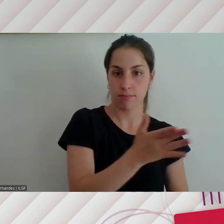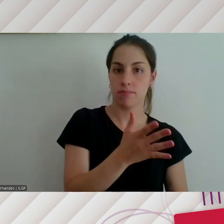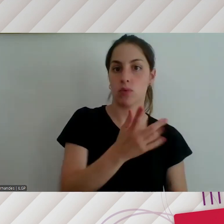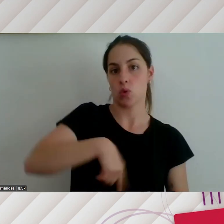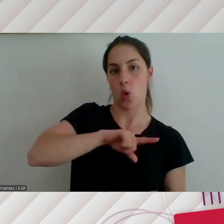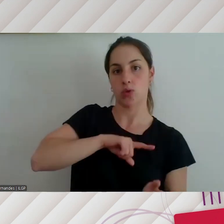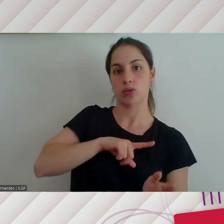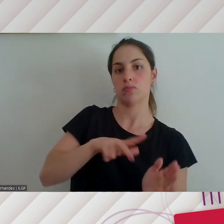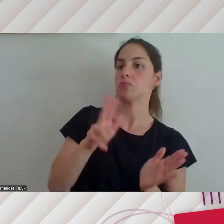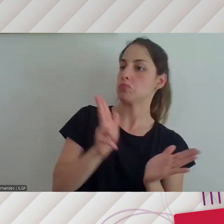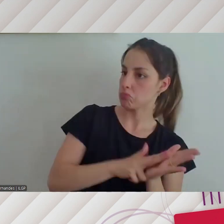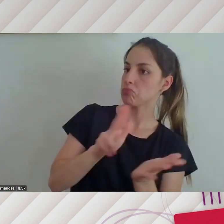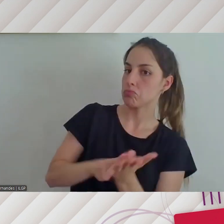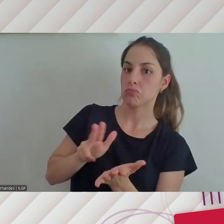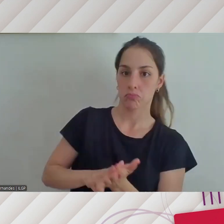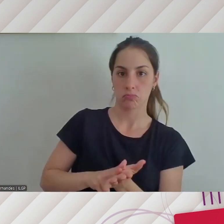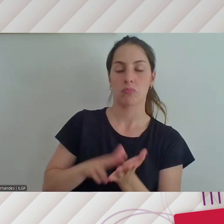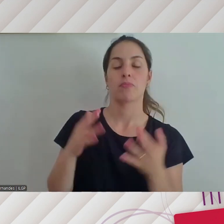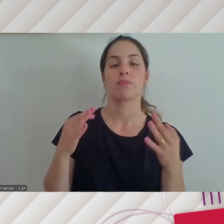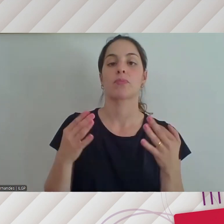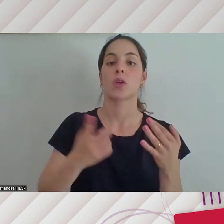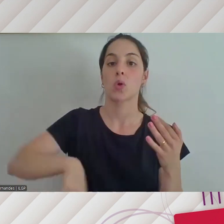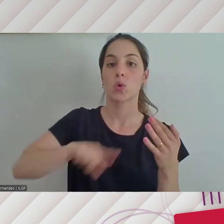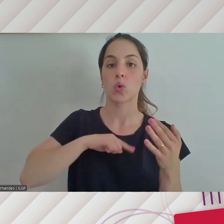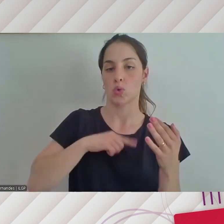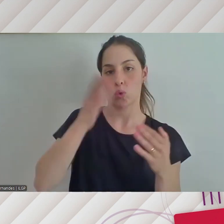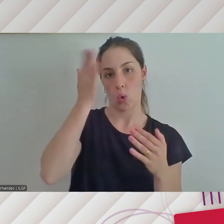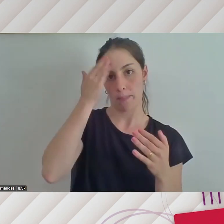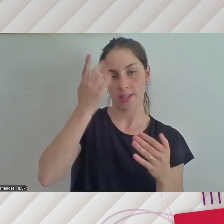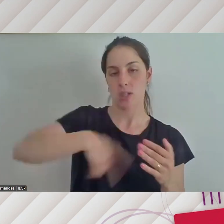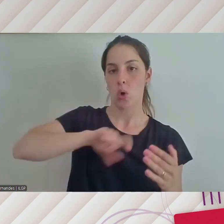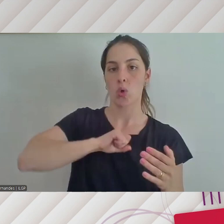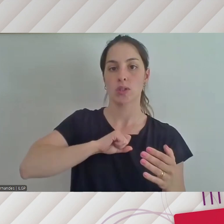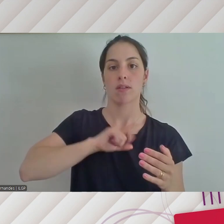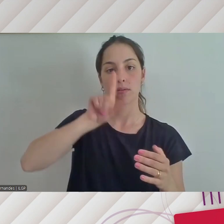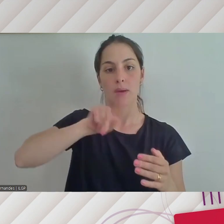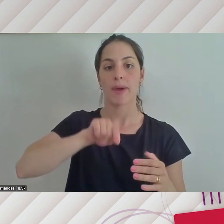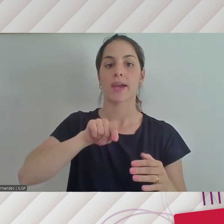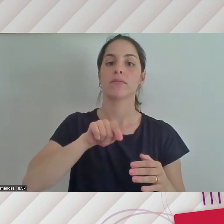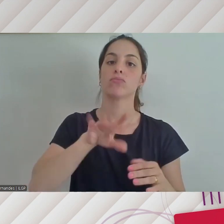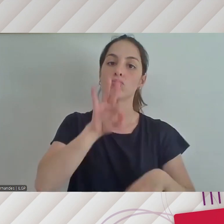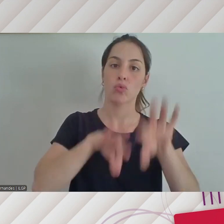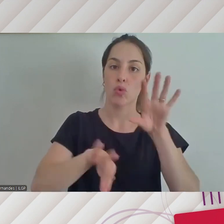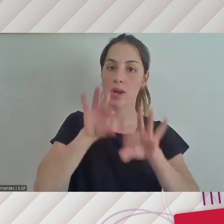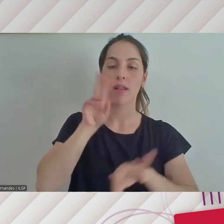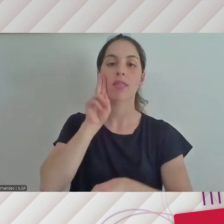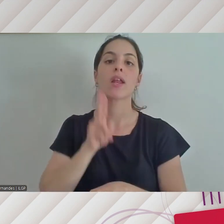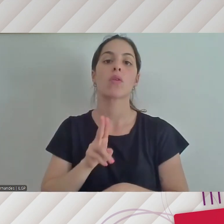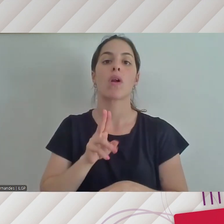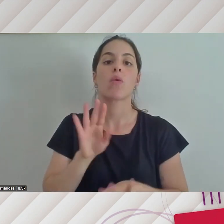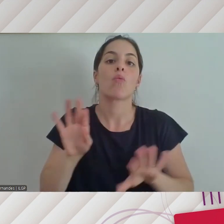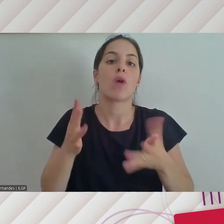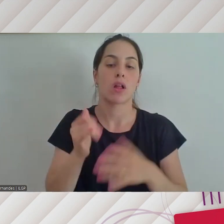da competência do Conselho Estratégico, a nomeação dos dirigentes do INA.